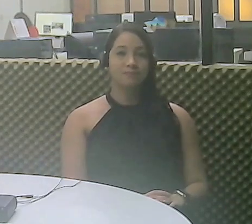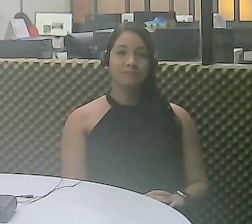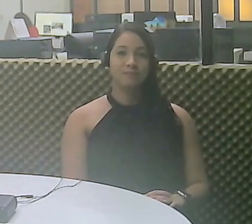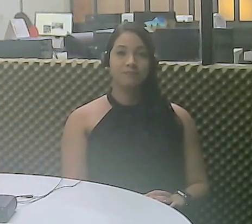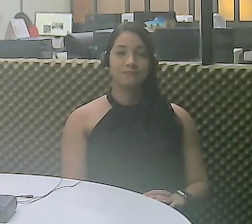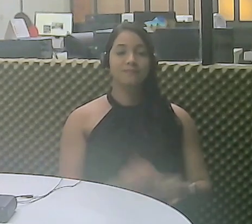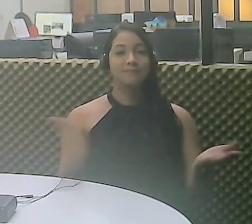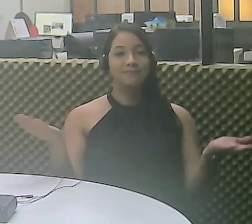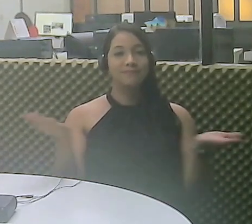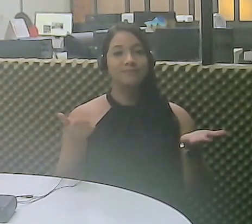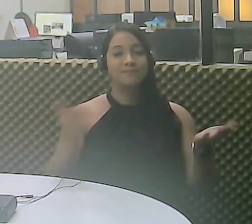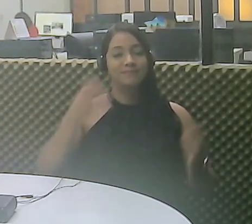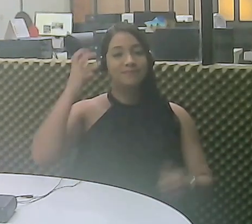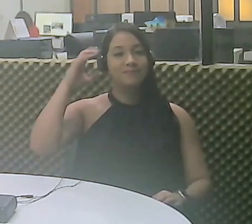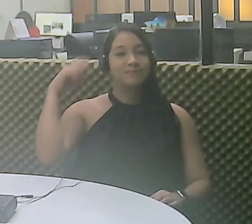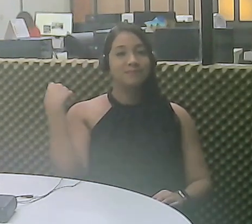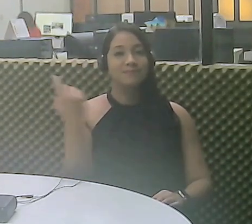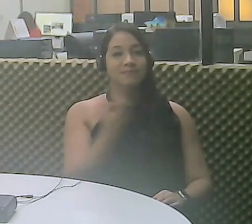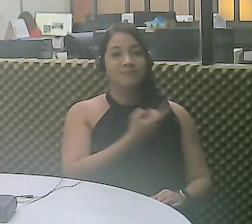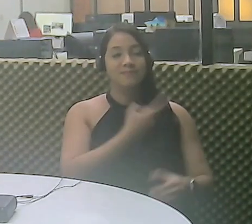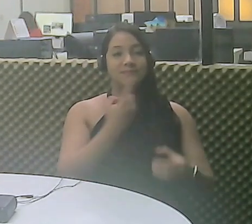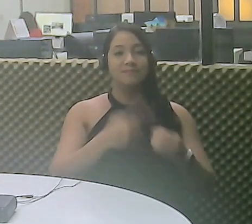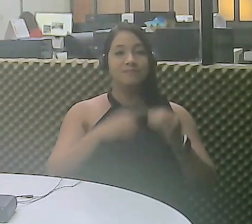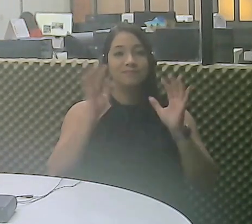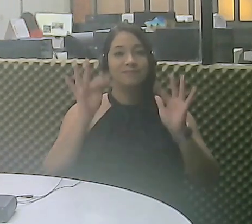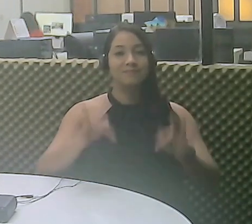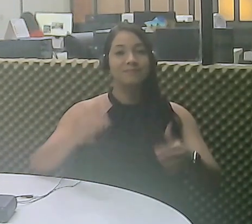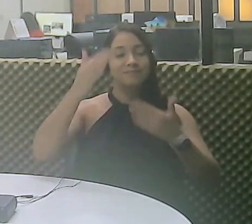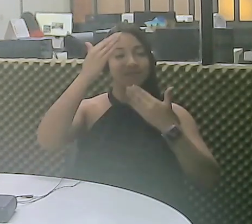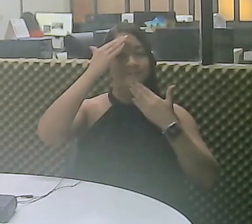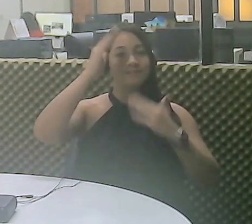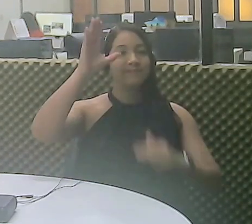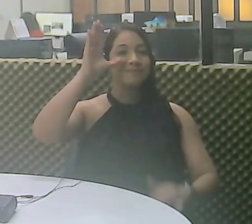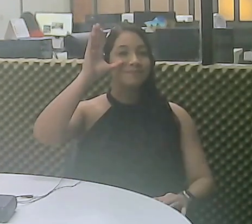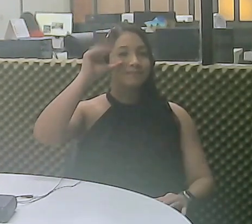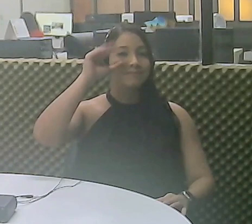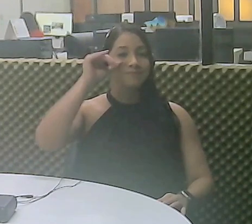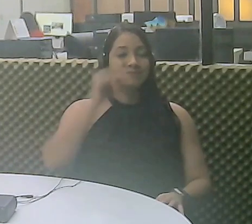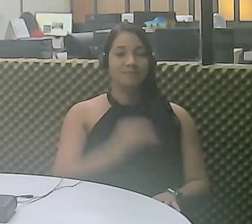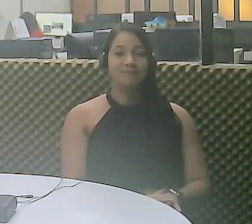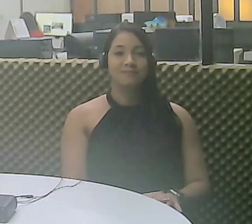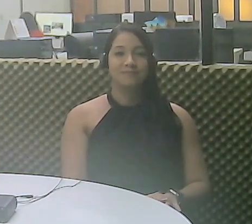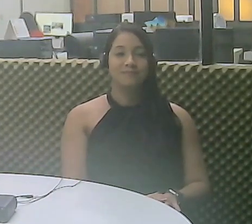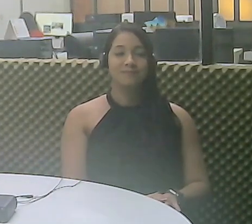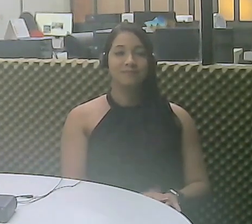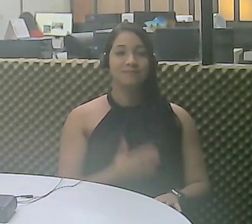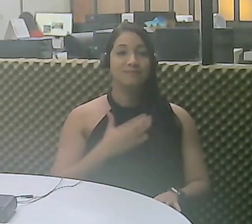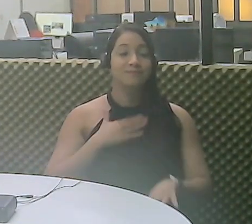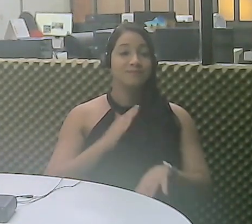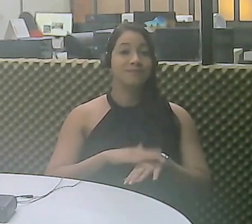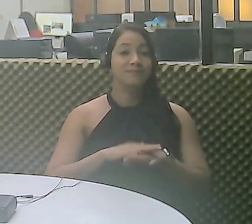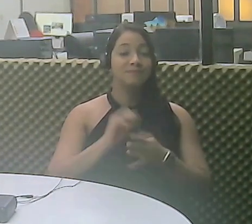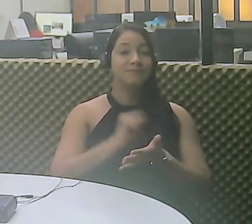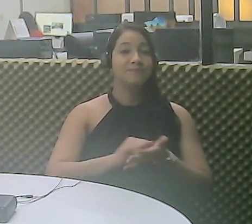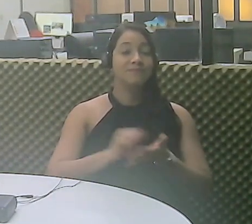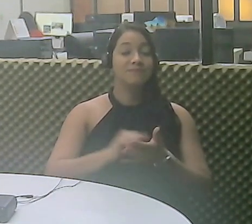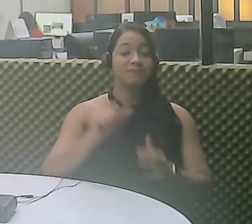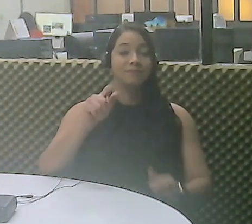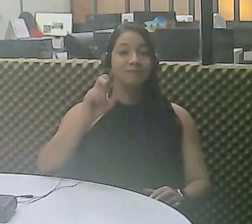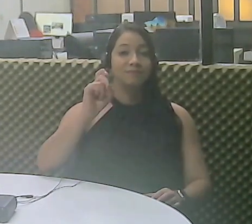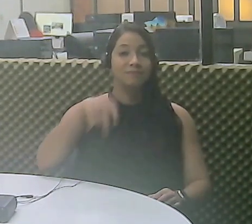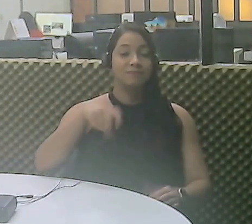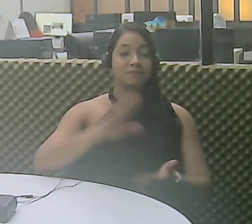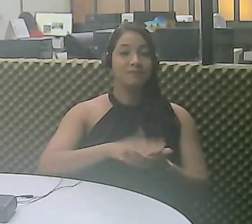notícias. A edição de hoje da Rádio Nossa Cidade fica por aqui. Obrigada pela sua audiência. Edição de Alex